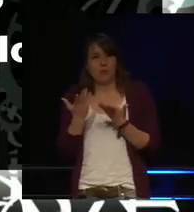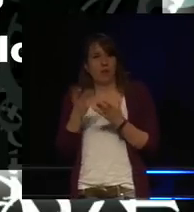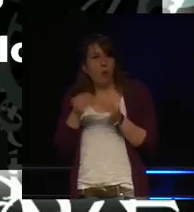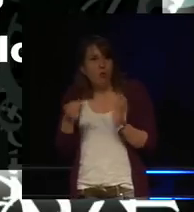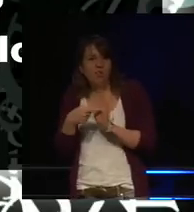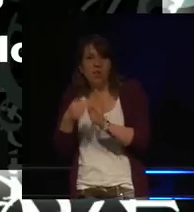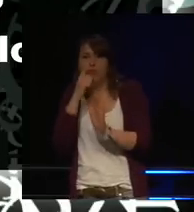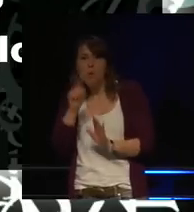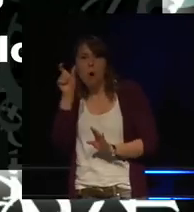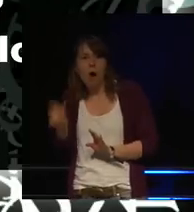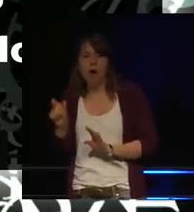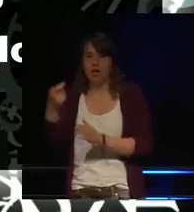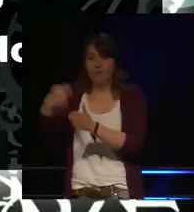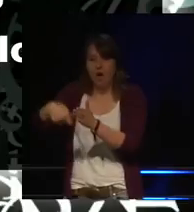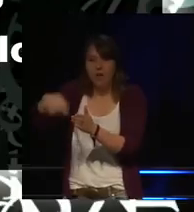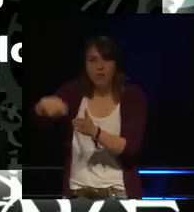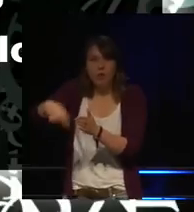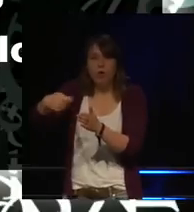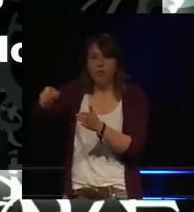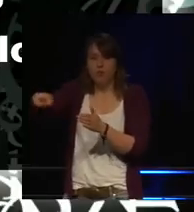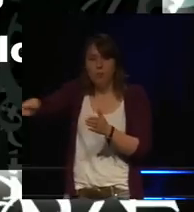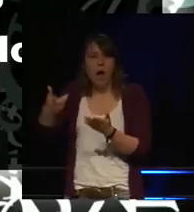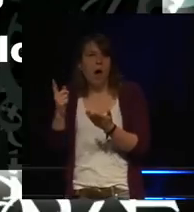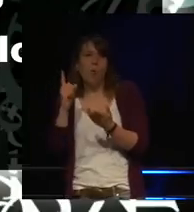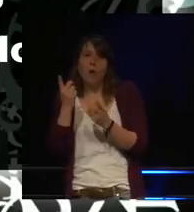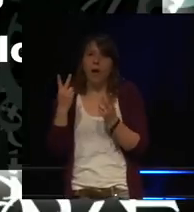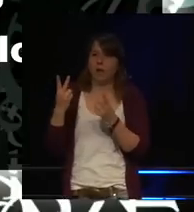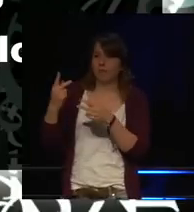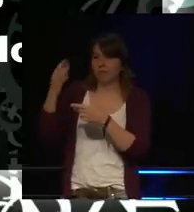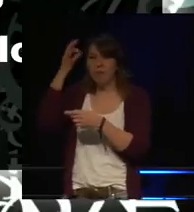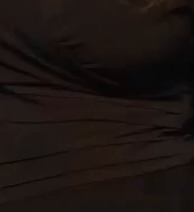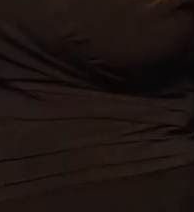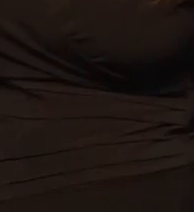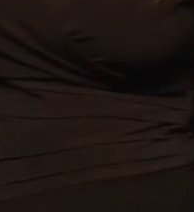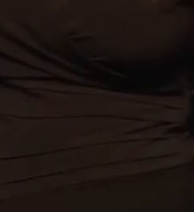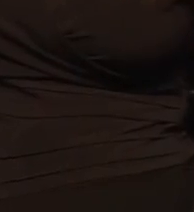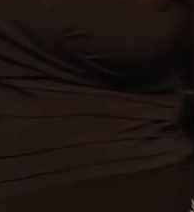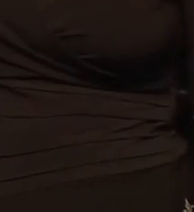solo un lado, como por ejemplo solo el consumidor o el...